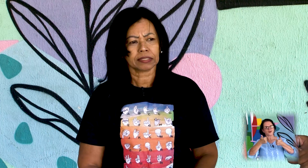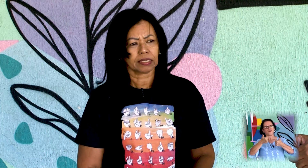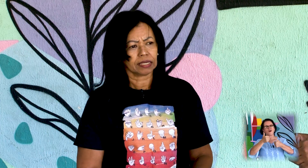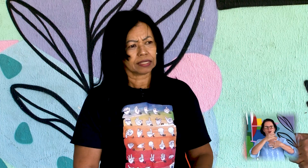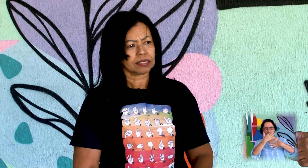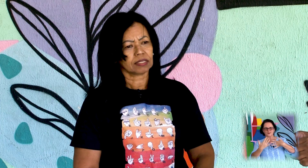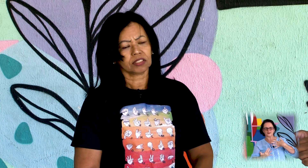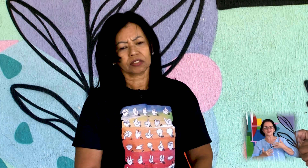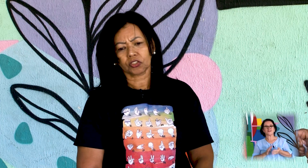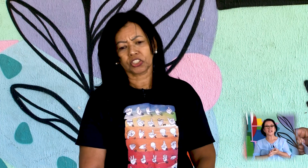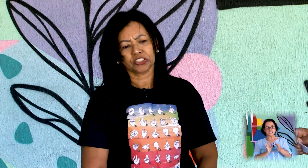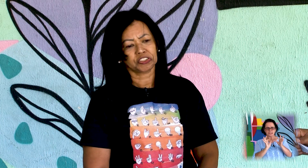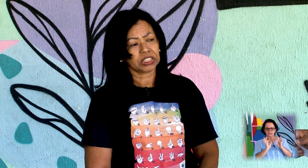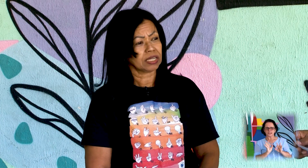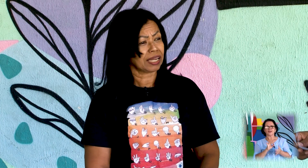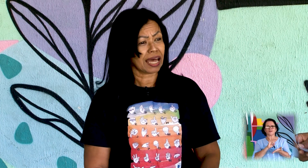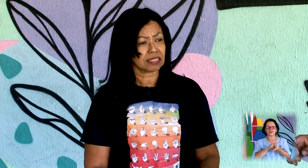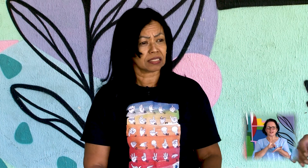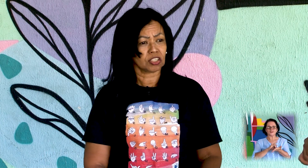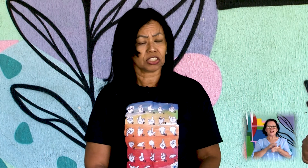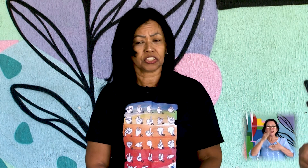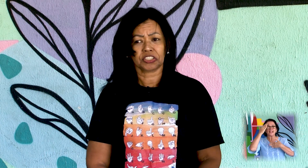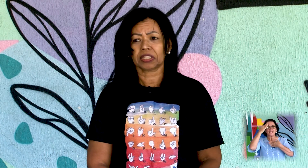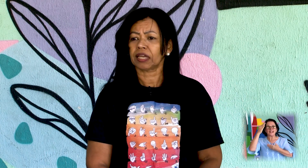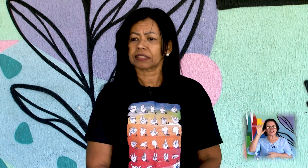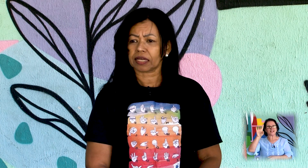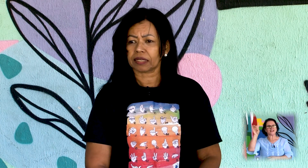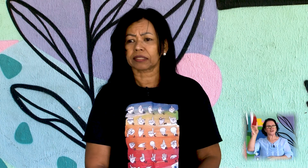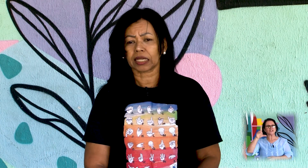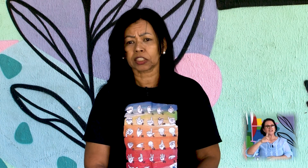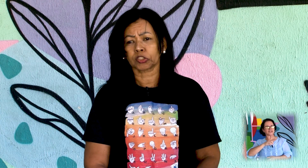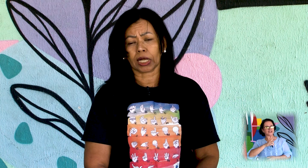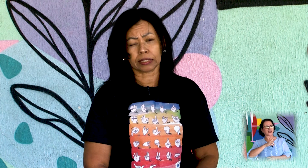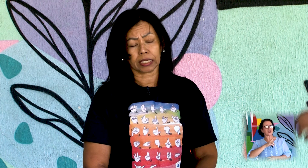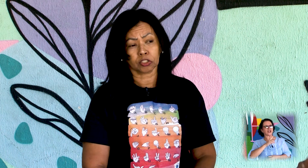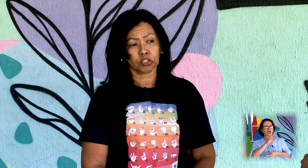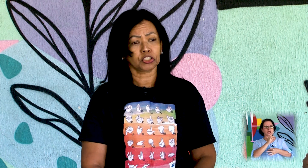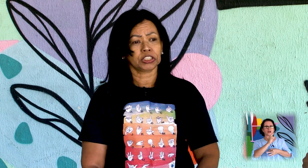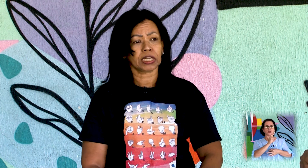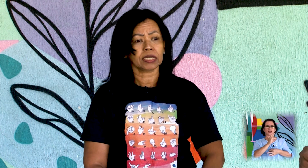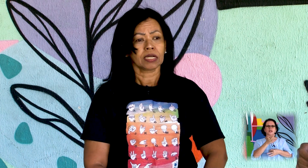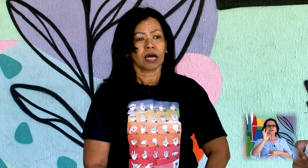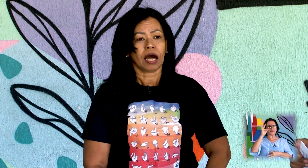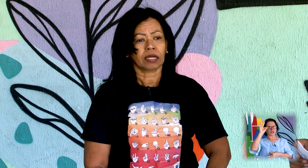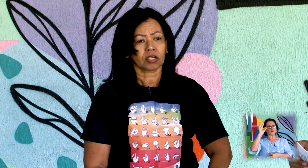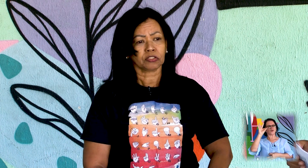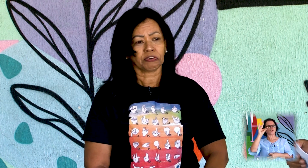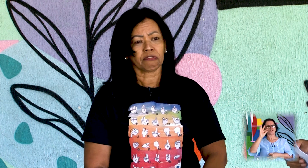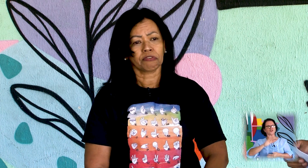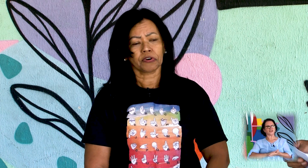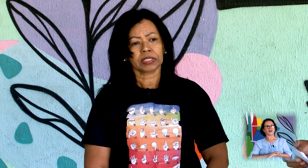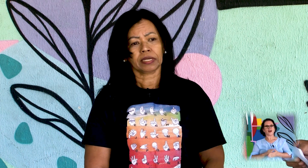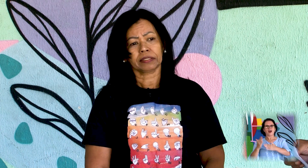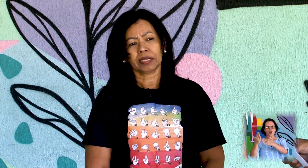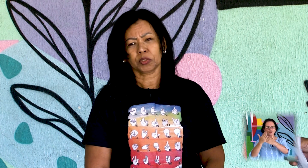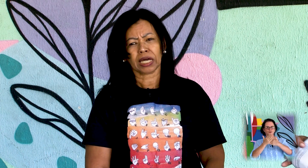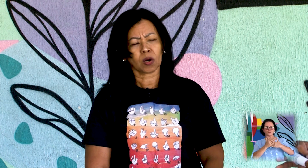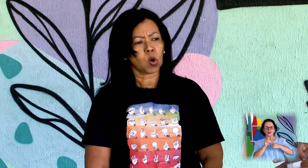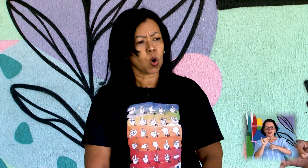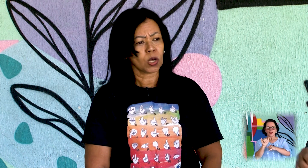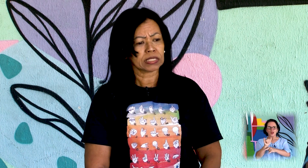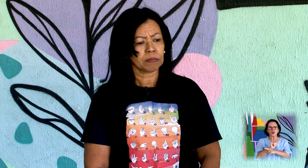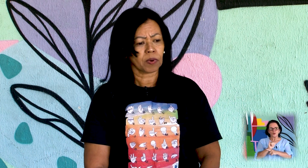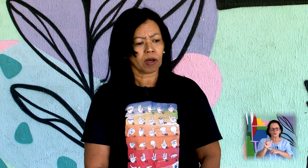com certeza. A gente, hoje em dia, graças a Deus, a gente tem a tecnologia a nosso favor, né? Tem